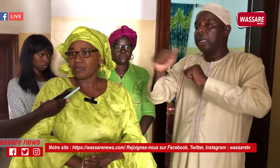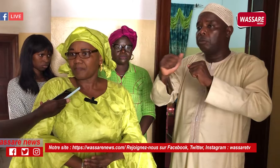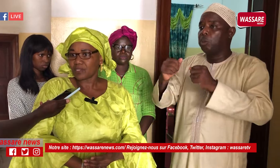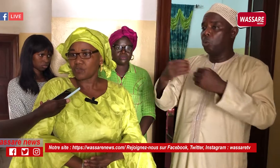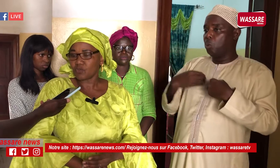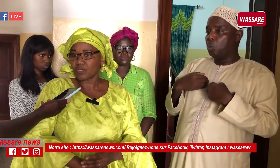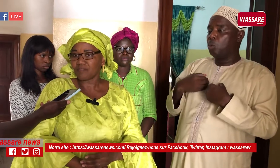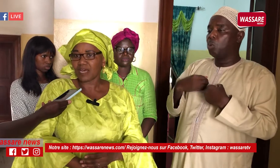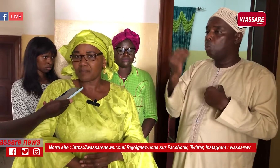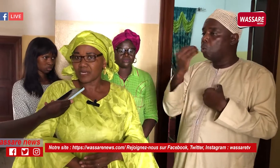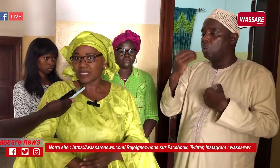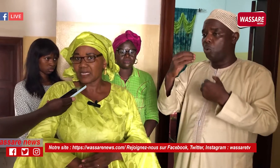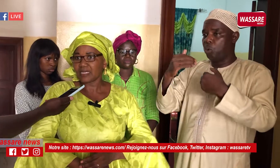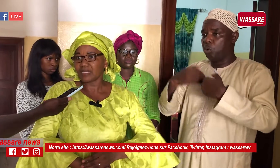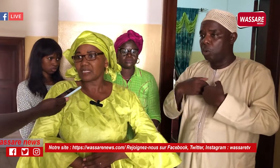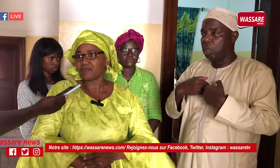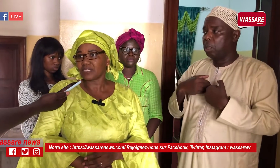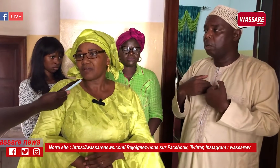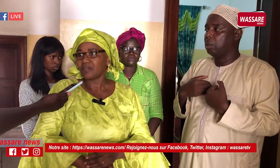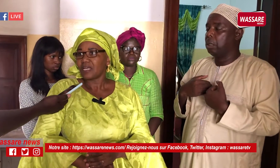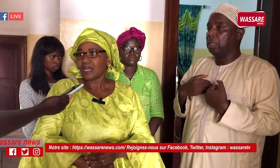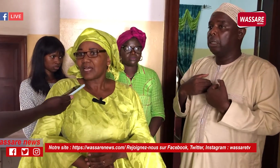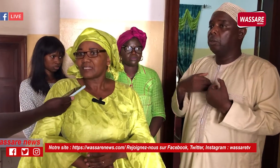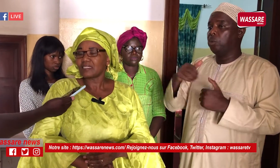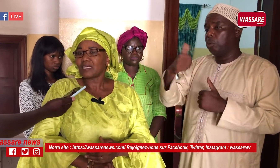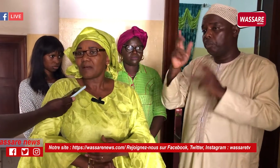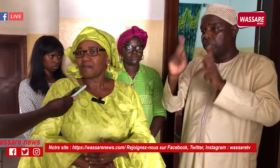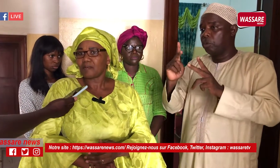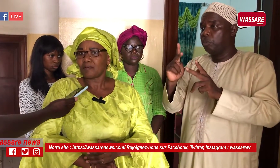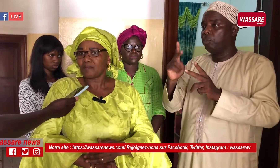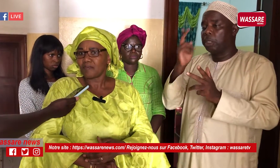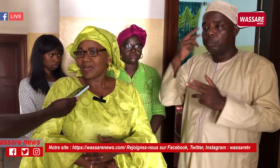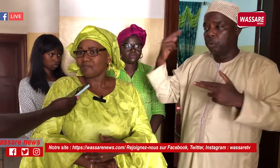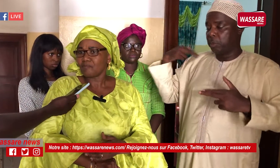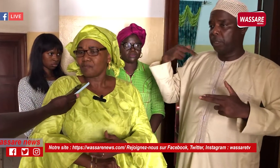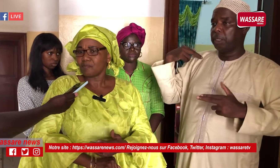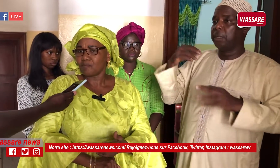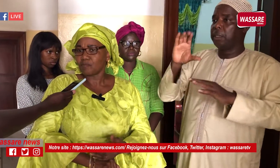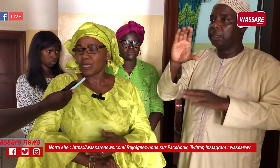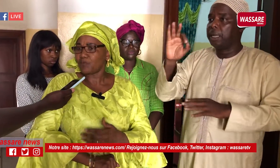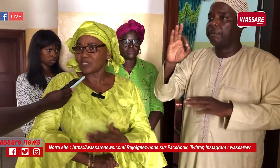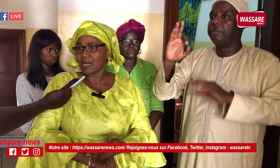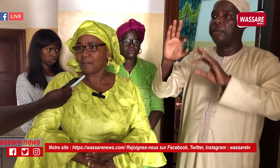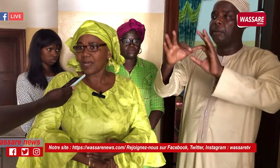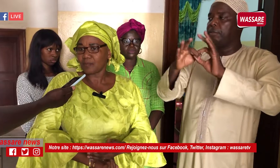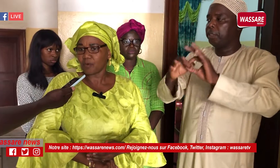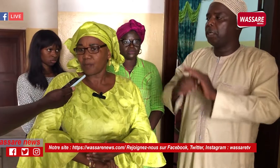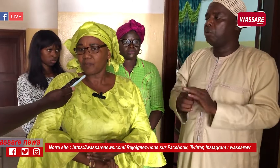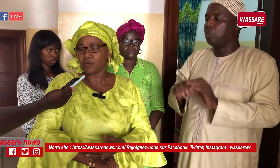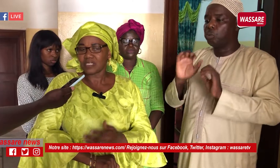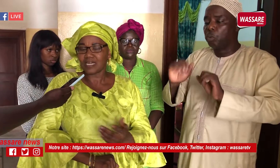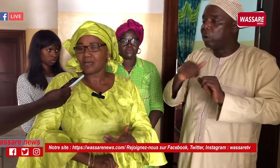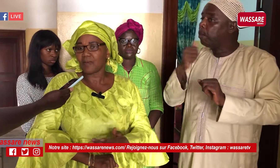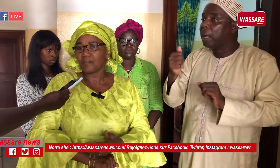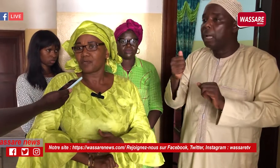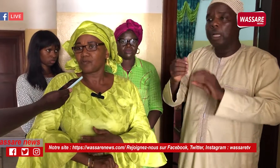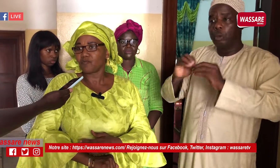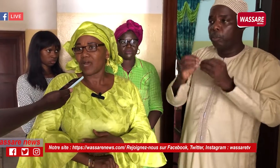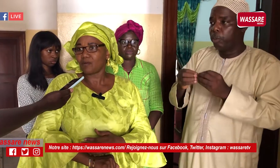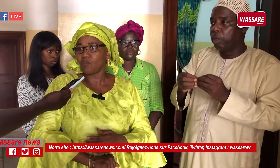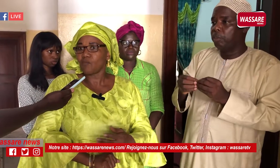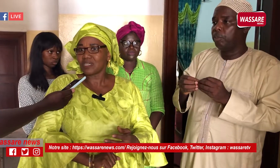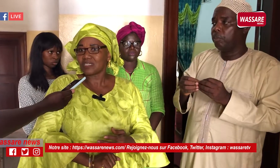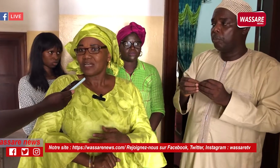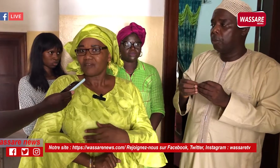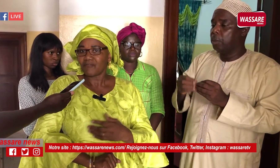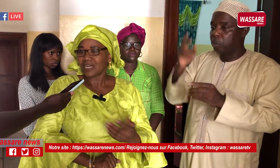une personne sourde qui va représenter le CFESA, là, ce ne sera pas, ça ne posera pas de problème pour certains membres de